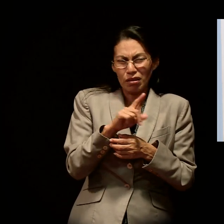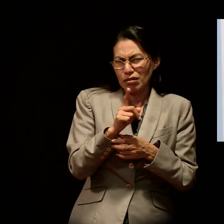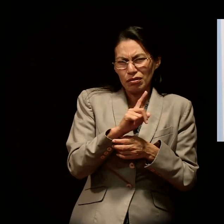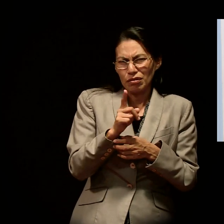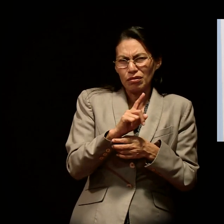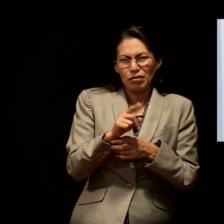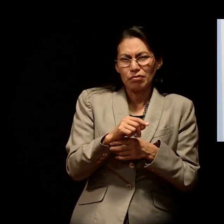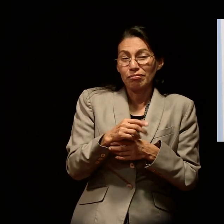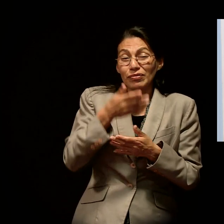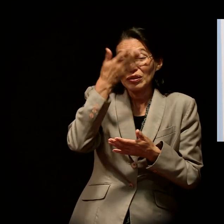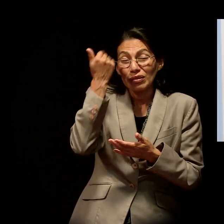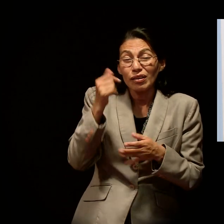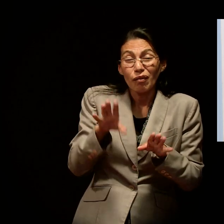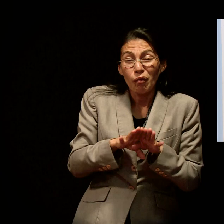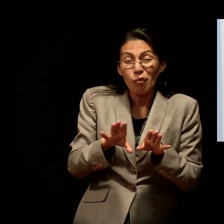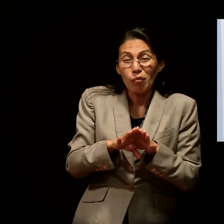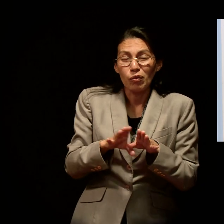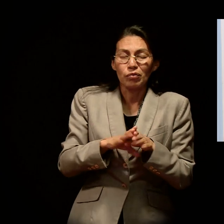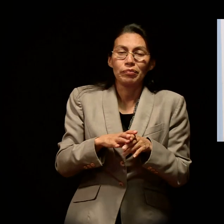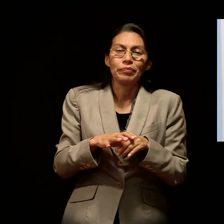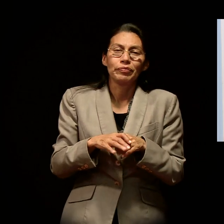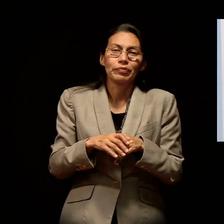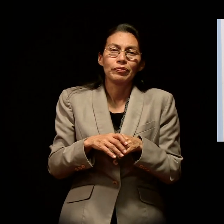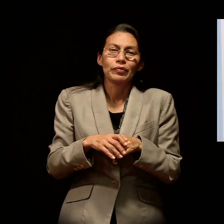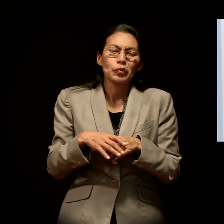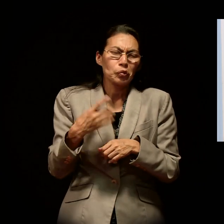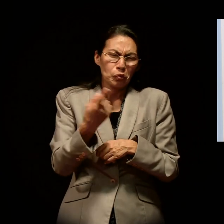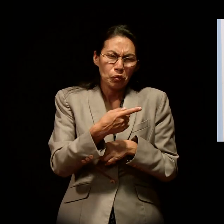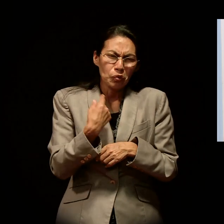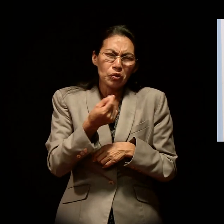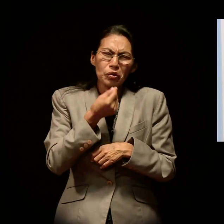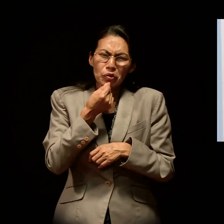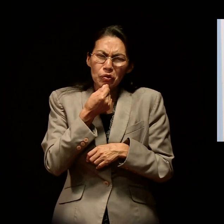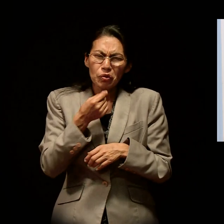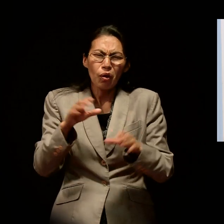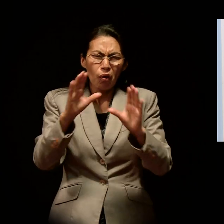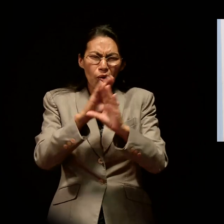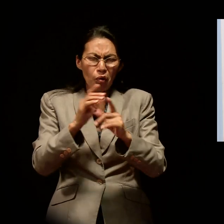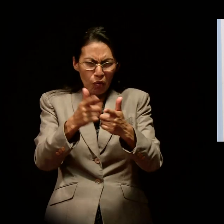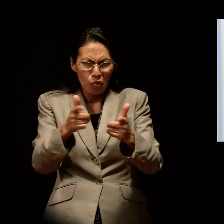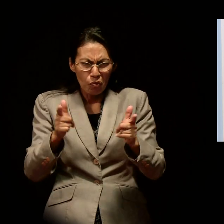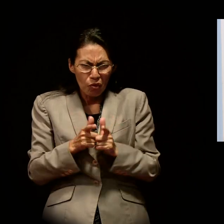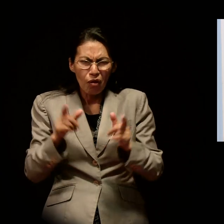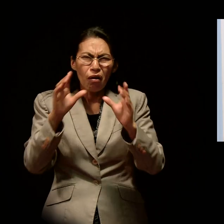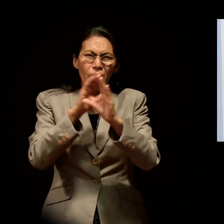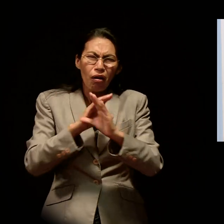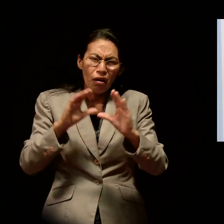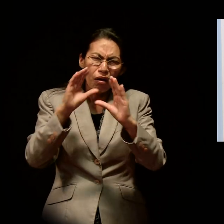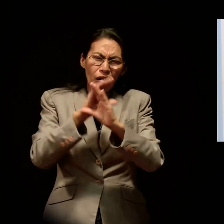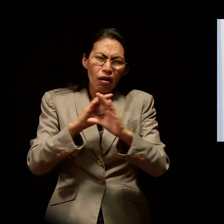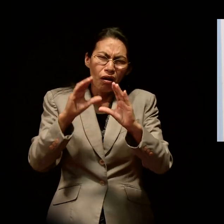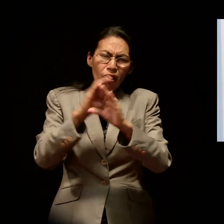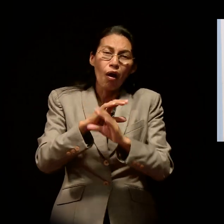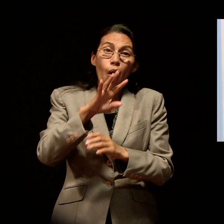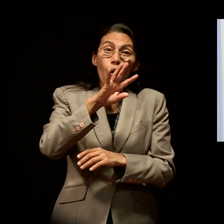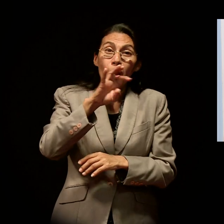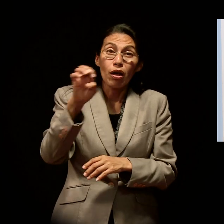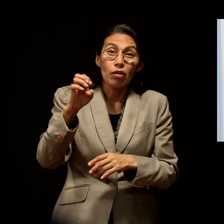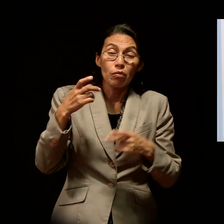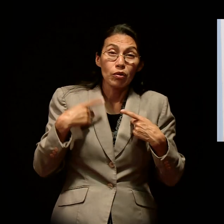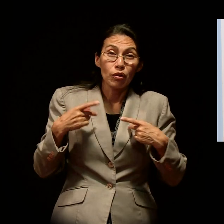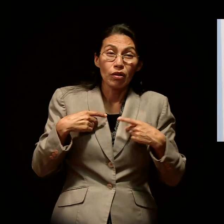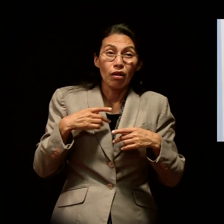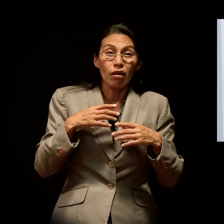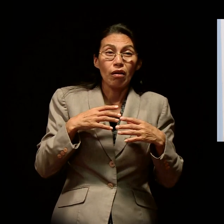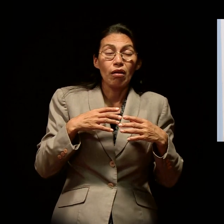no porque ellos no quisieran seguramente No encontraban la salida y teníamos un coro de niños y